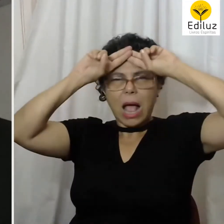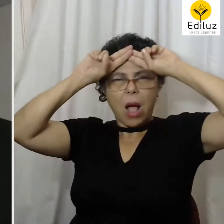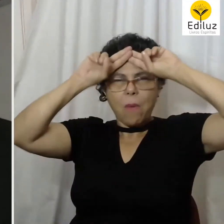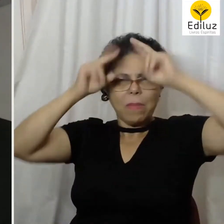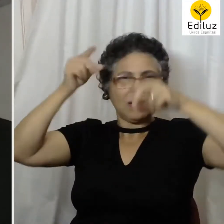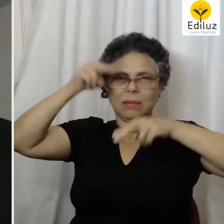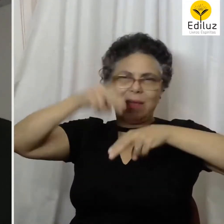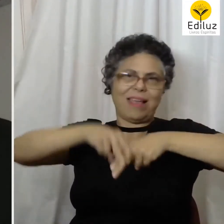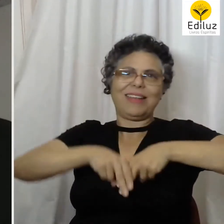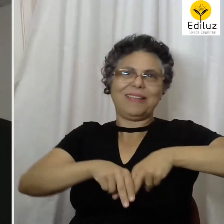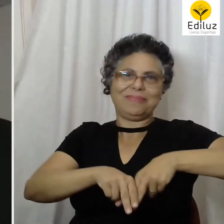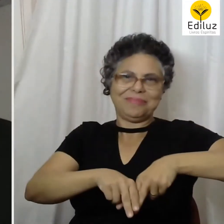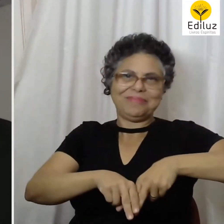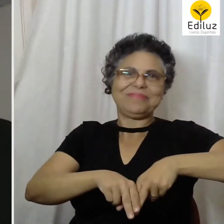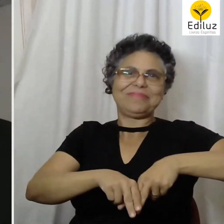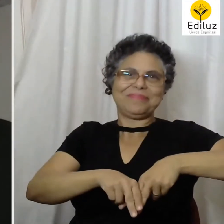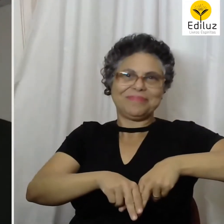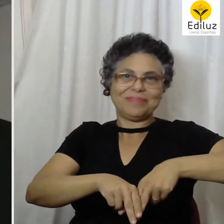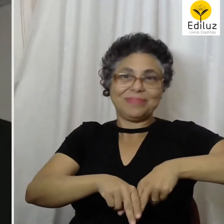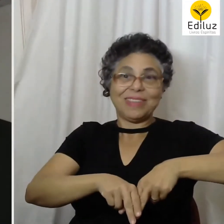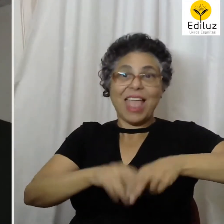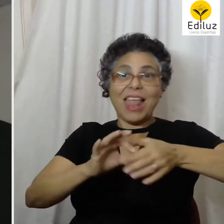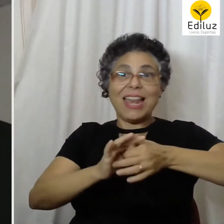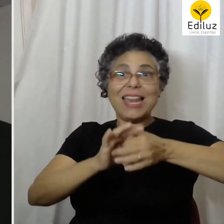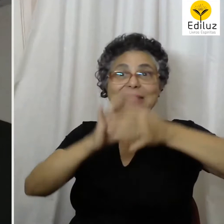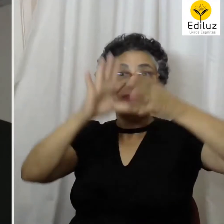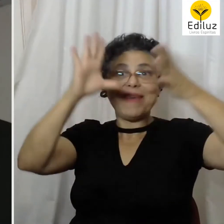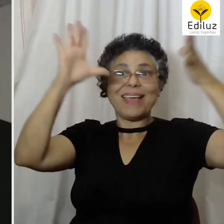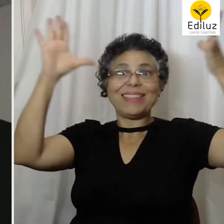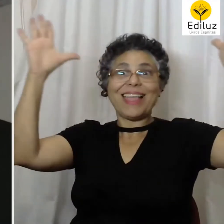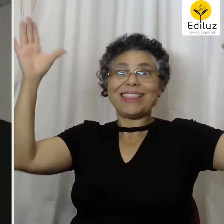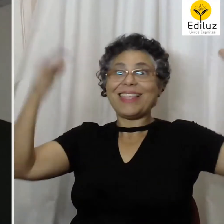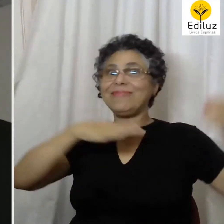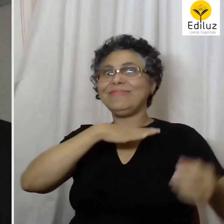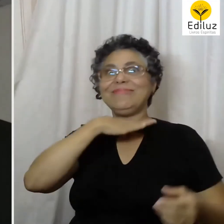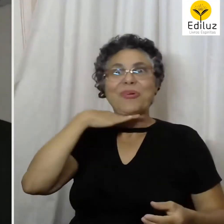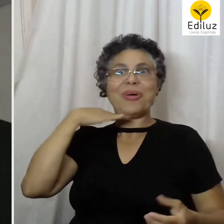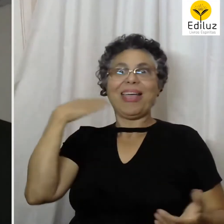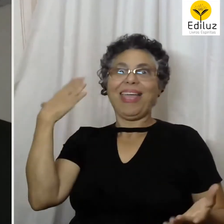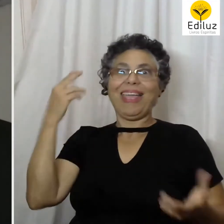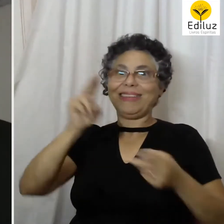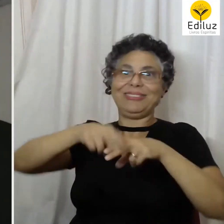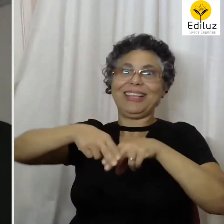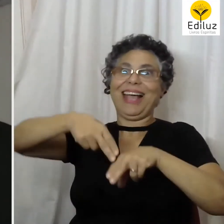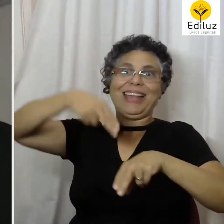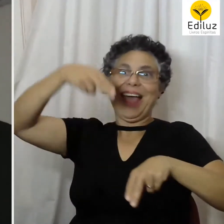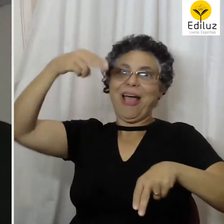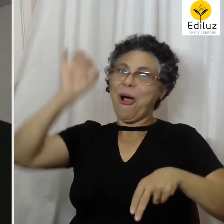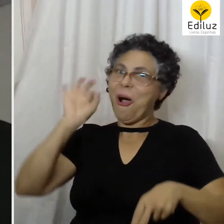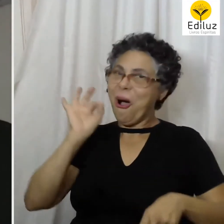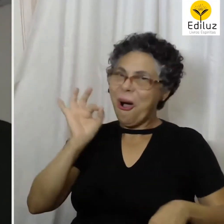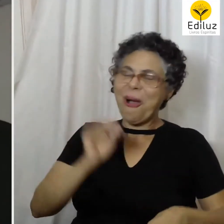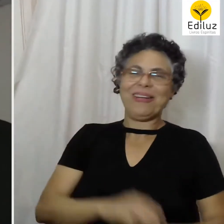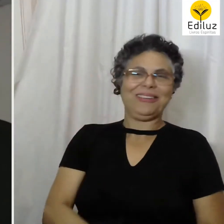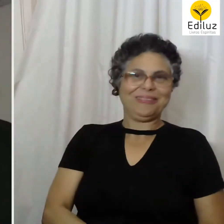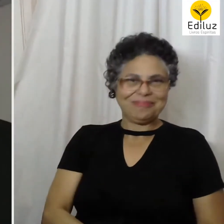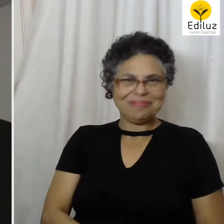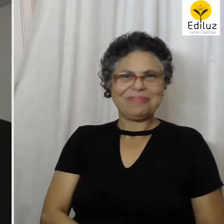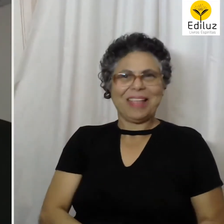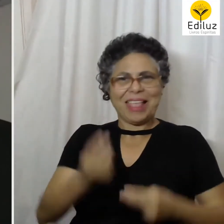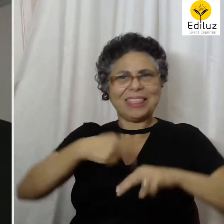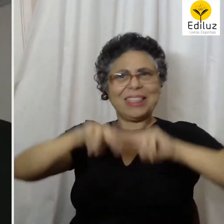encarnar, e é libertador desencarnar, olha só, né? É